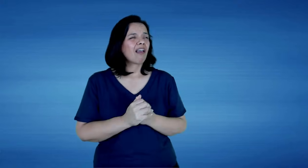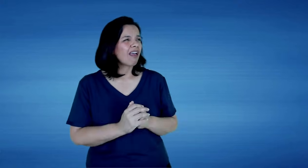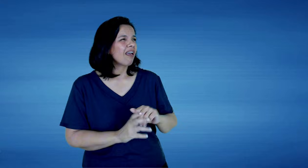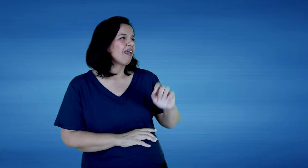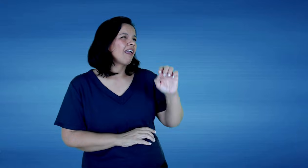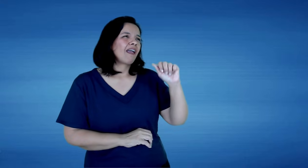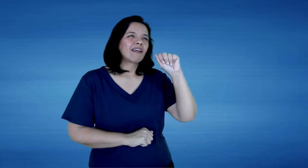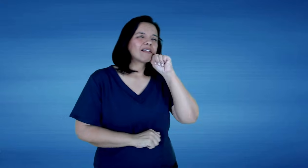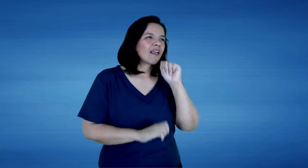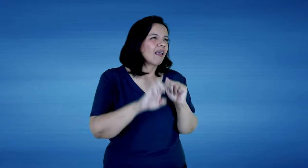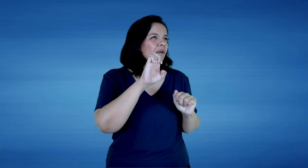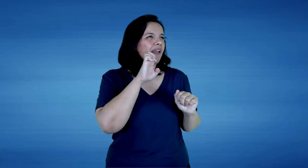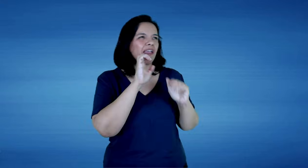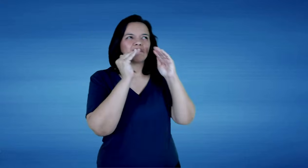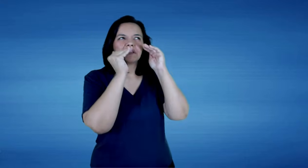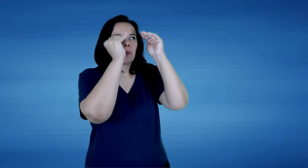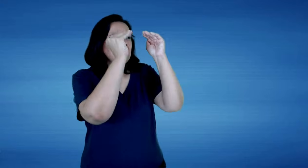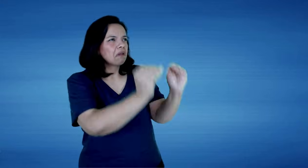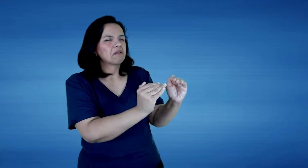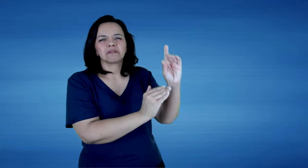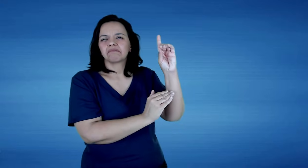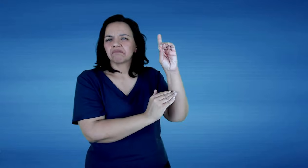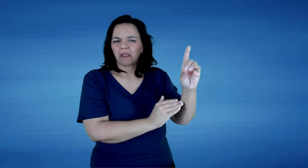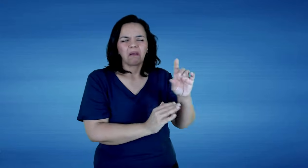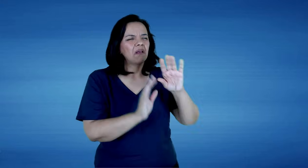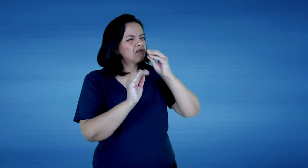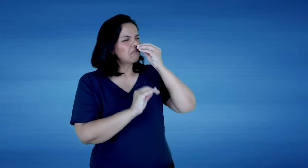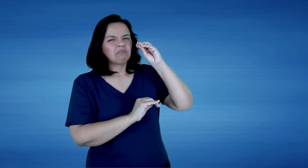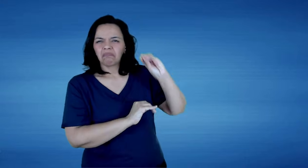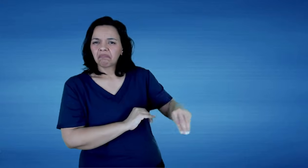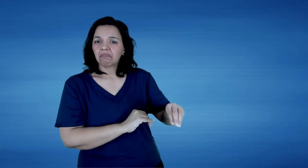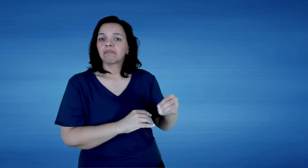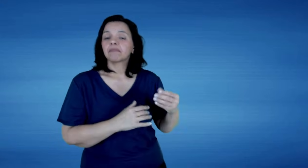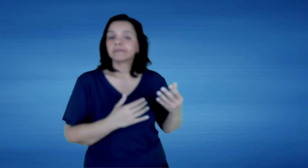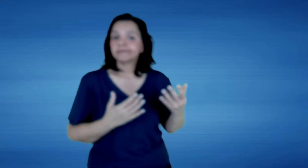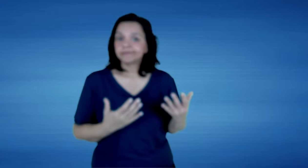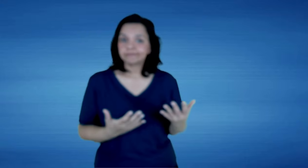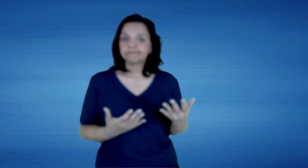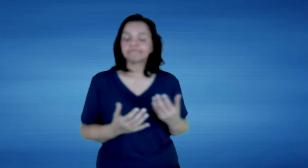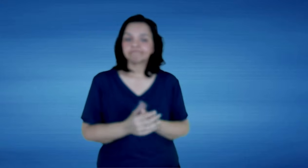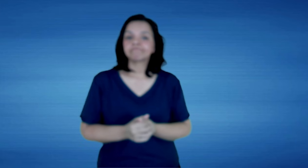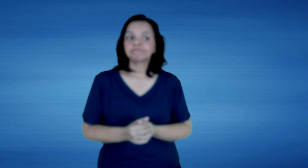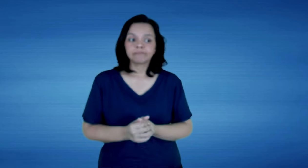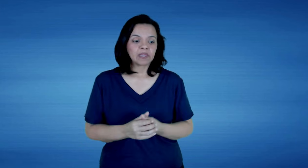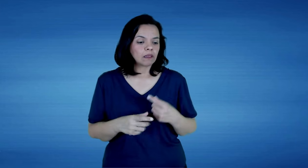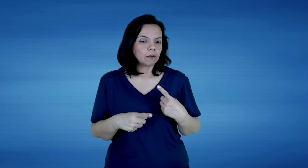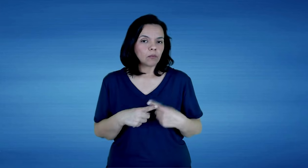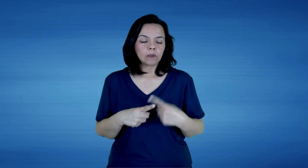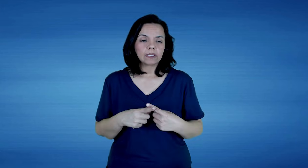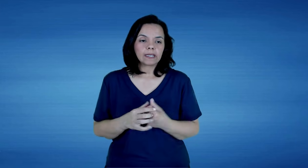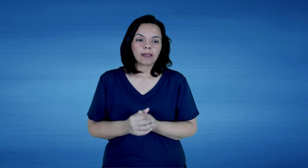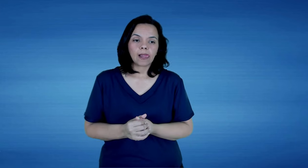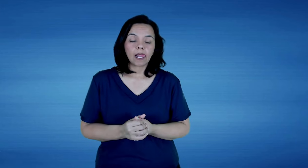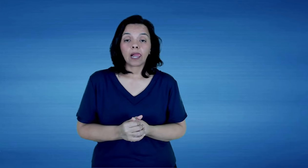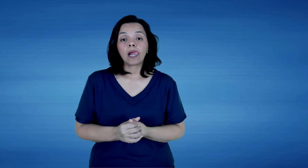Eles geralmente falam, Adão e Eva desobedeceram a Deus e desprezam eles por isso.